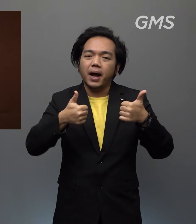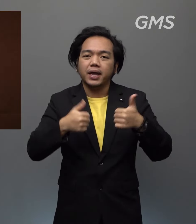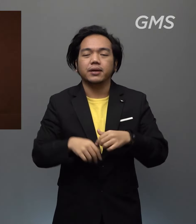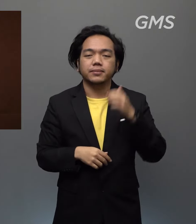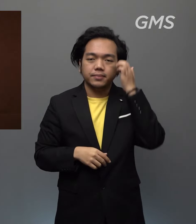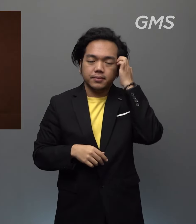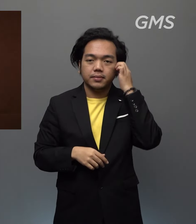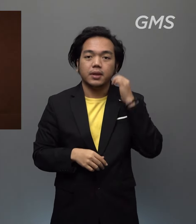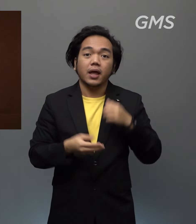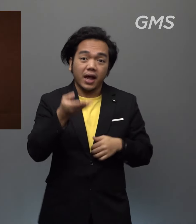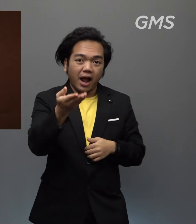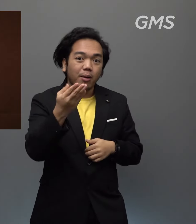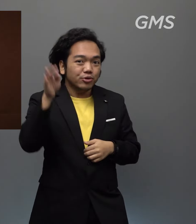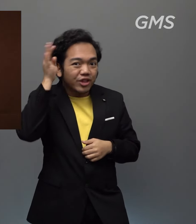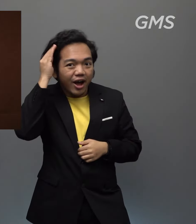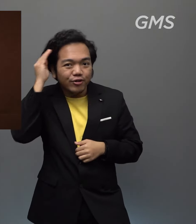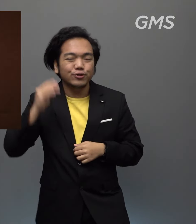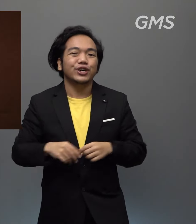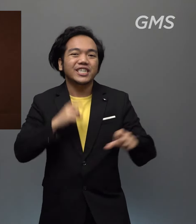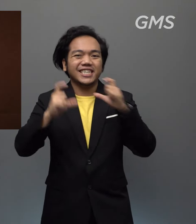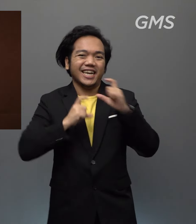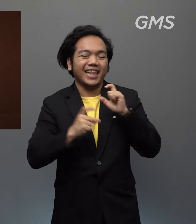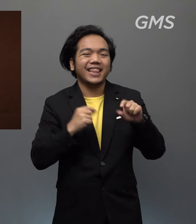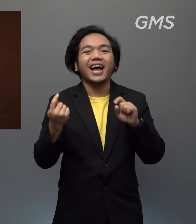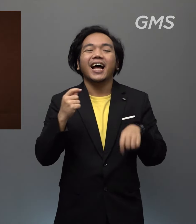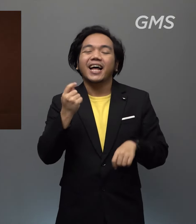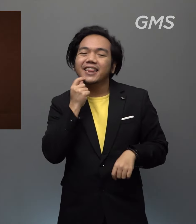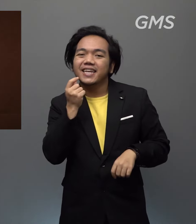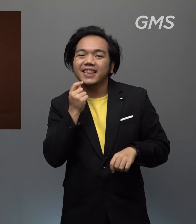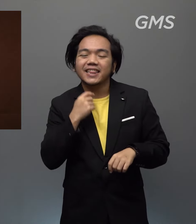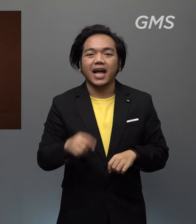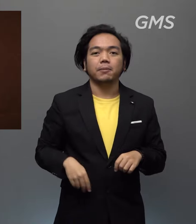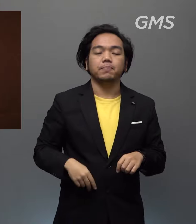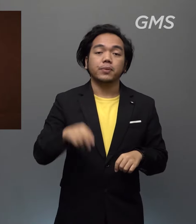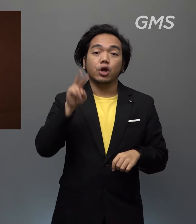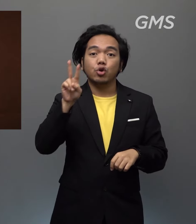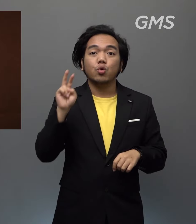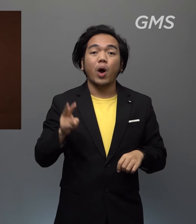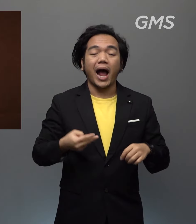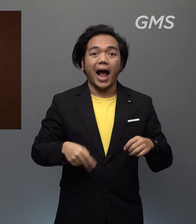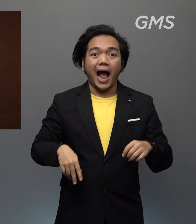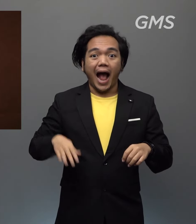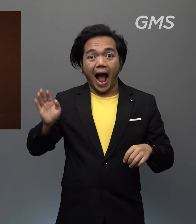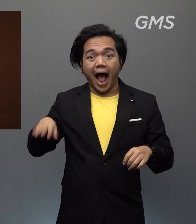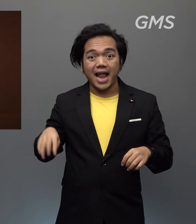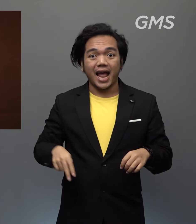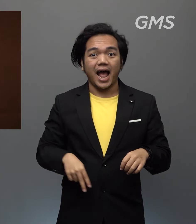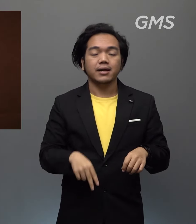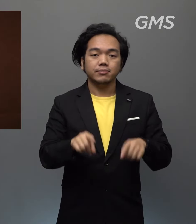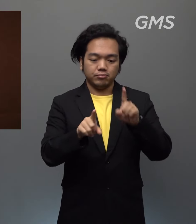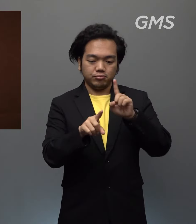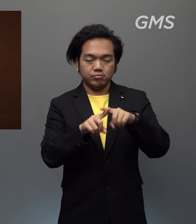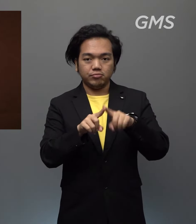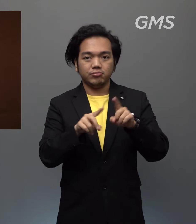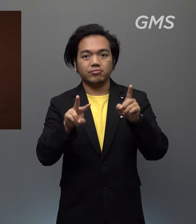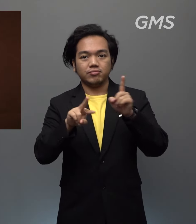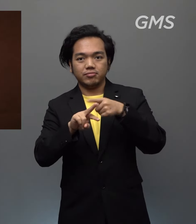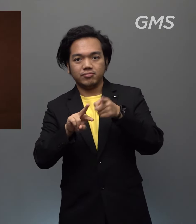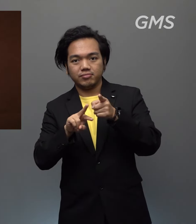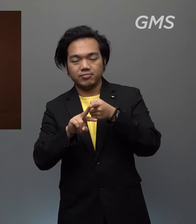si sulung bukan? Ketika bungsu pergi dengan semua hak warisan yang dia terima dari bapaknya, lalu waktu dia